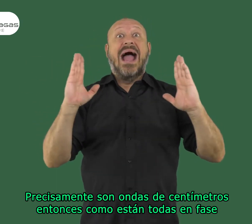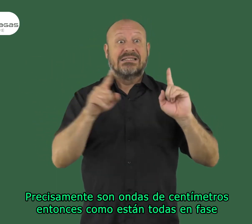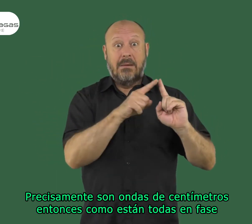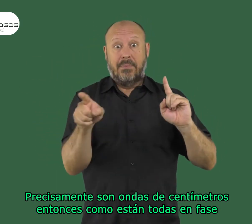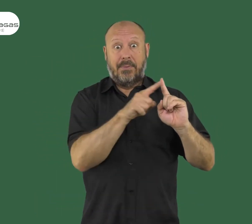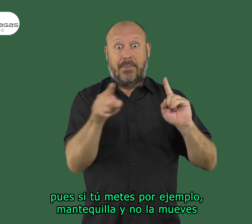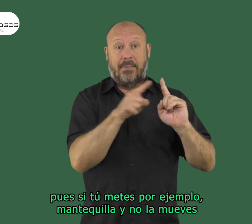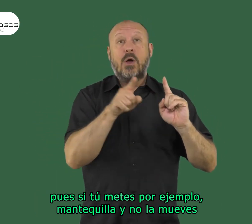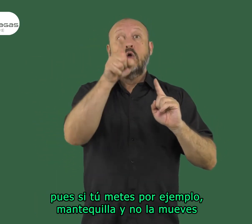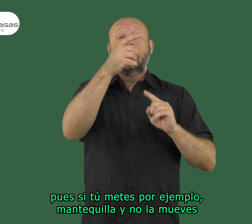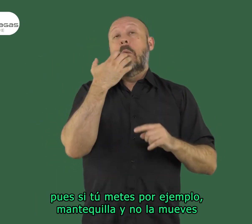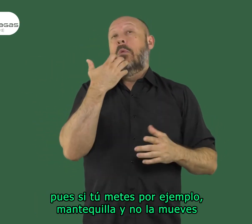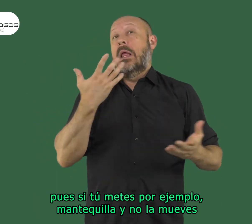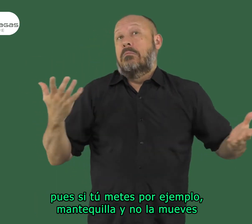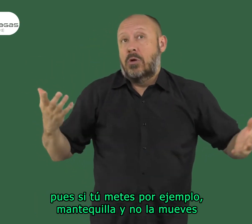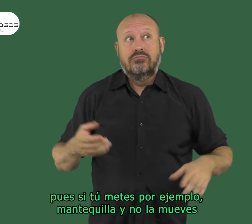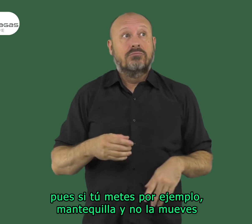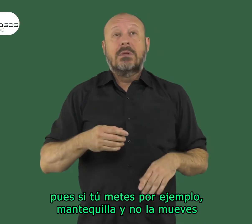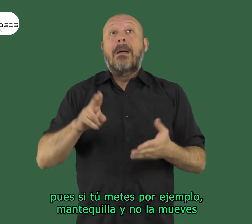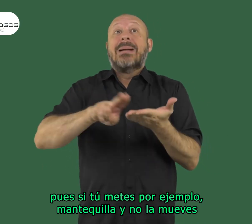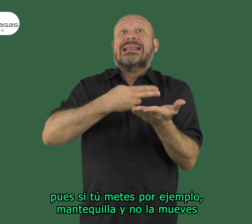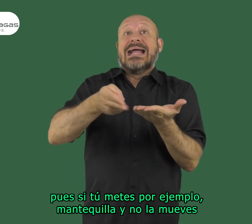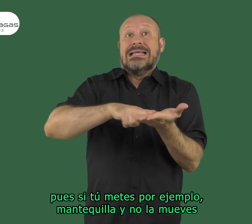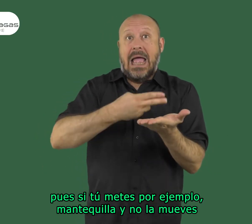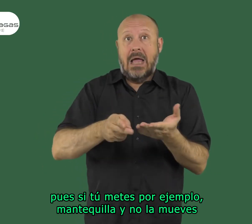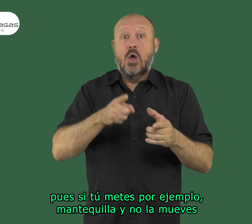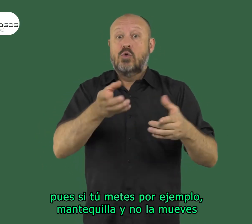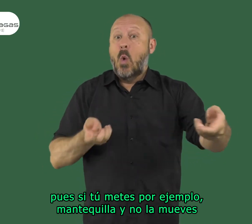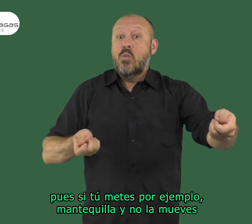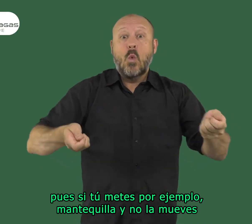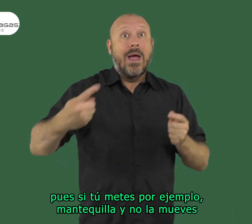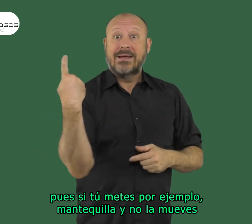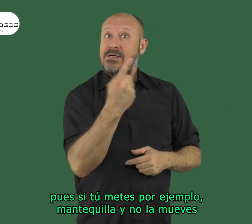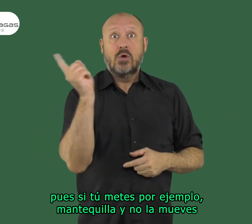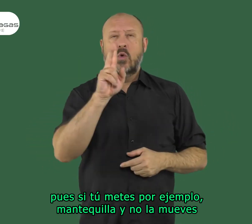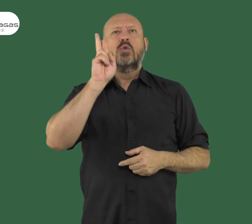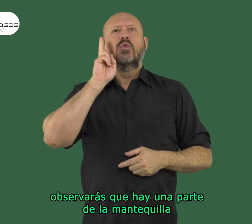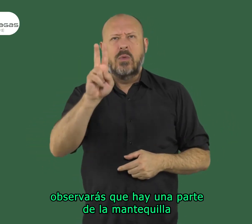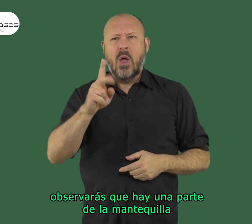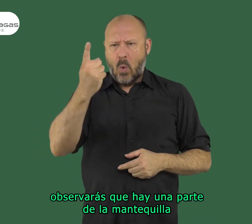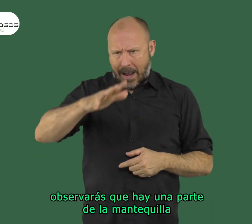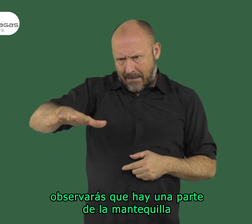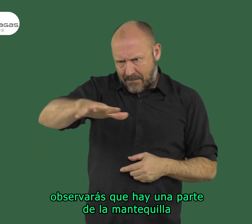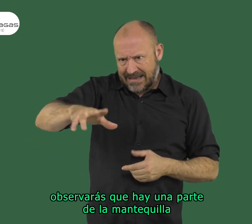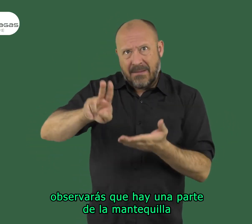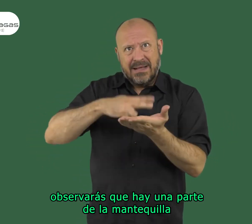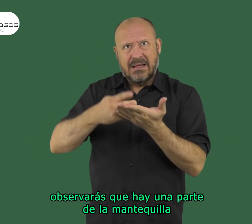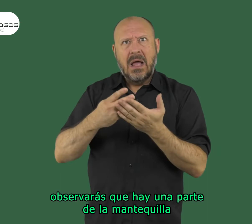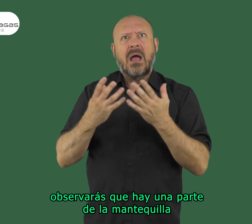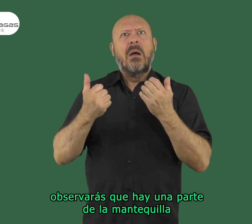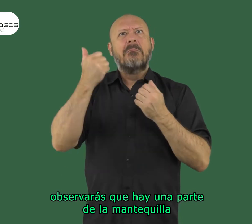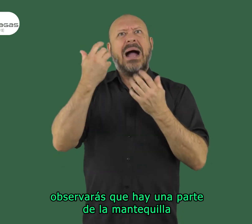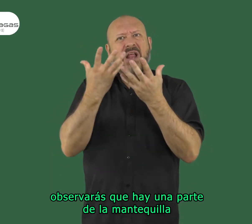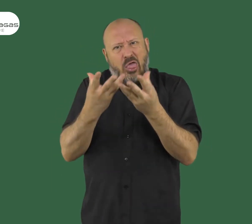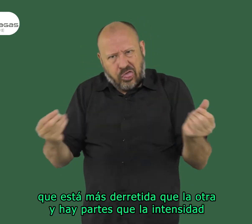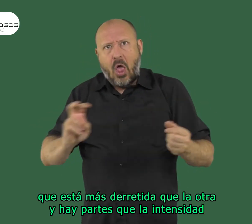están todas en fase, pues si tú metes, por ejemplo, mantequilla y no la mueves, observarás que hay una parte